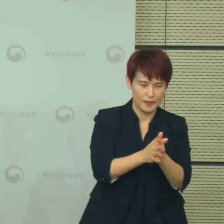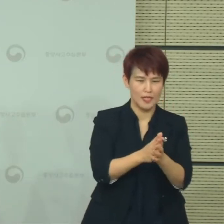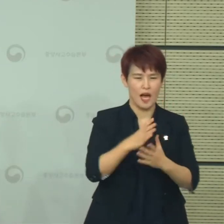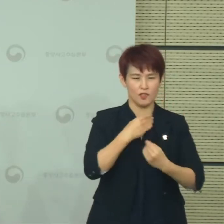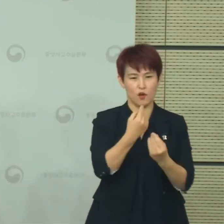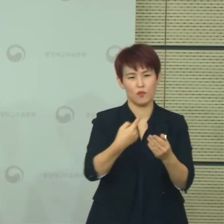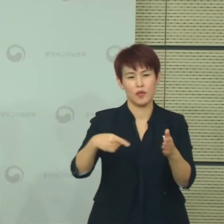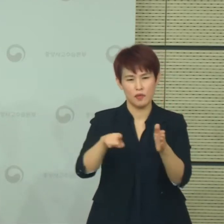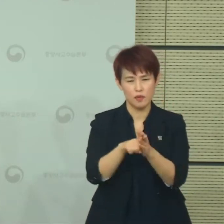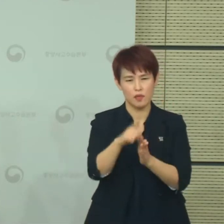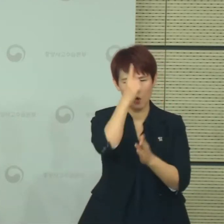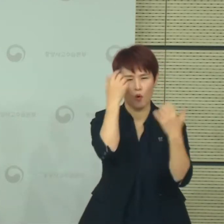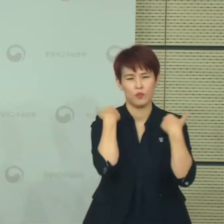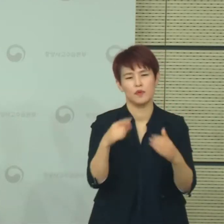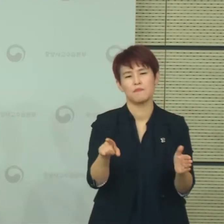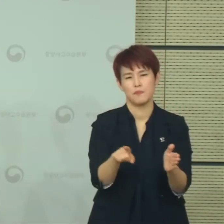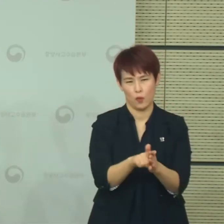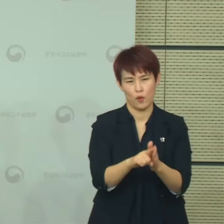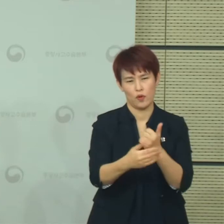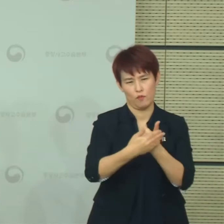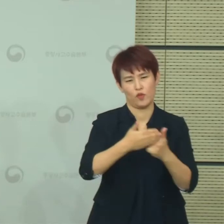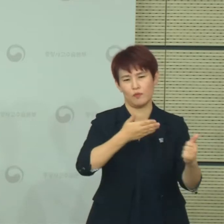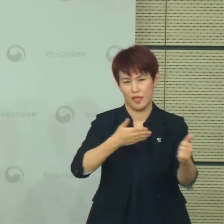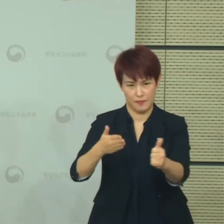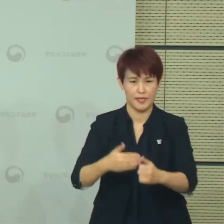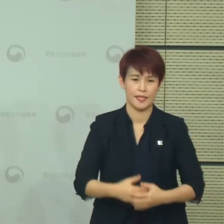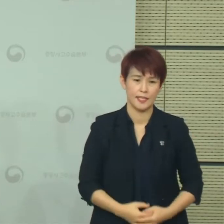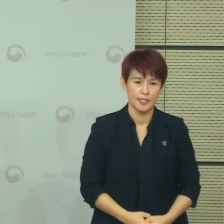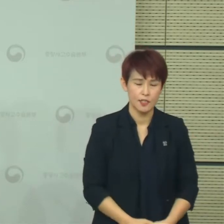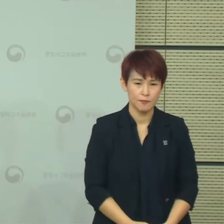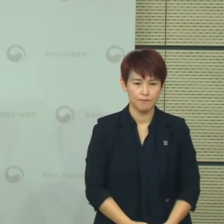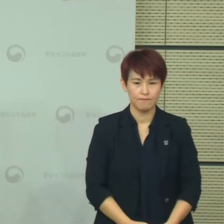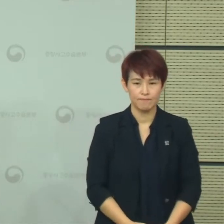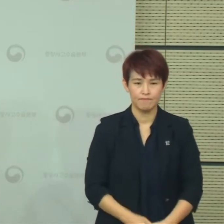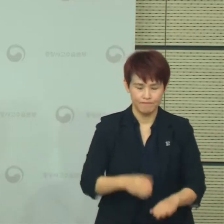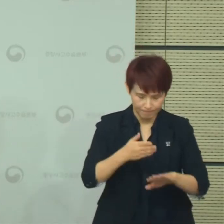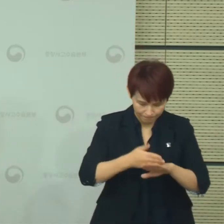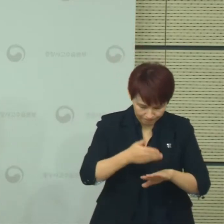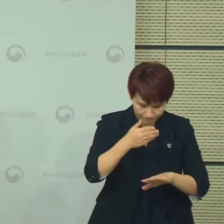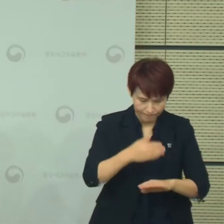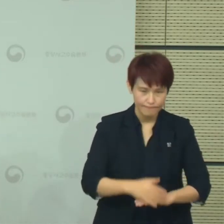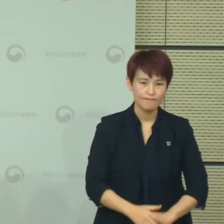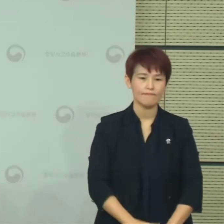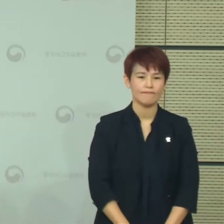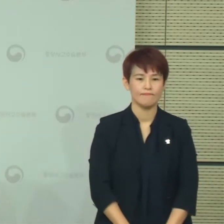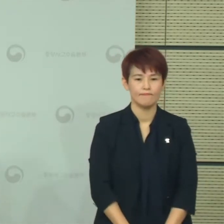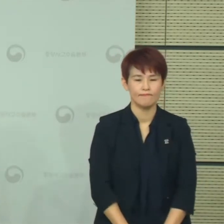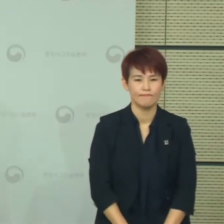위해 정부를 믿고 협조해 주시기를 당부드리겠습니다. 감사합니다.